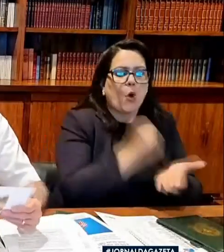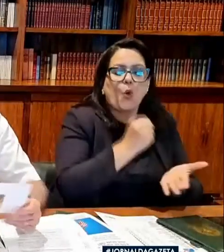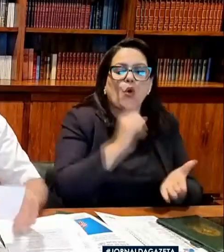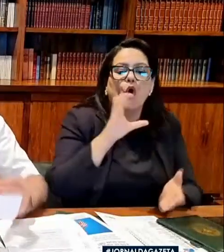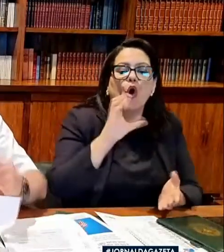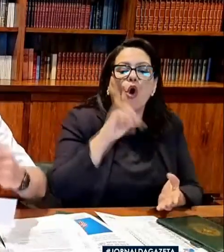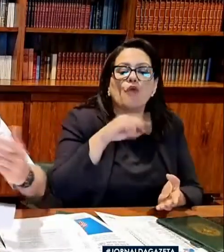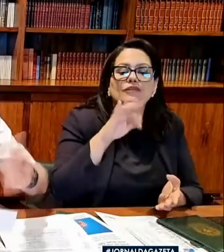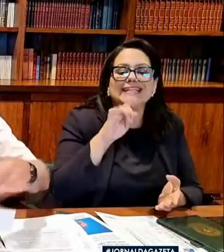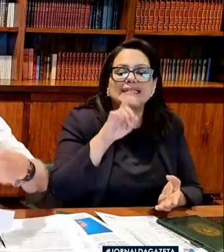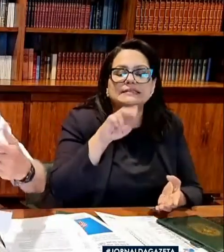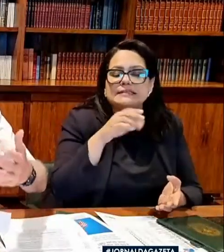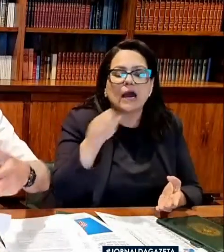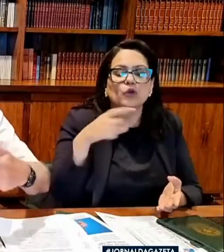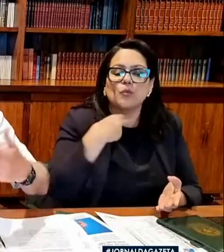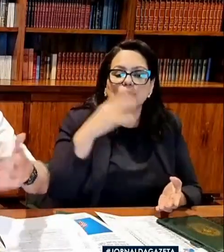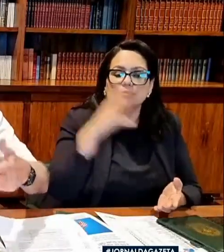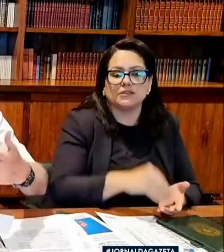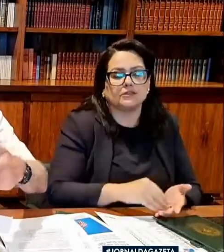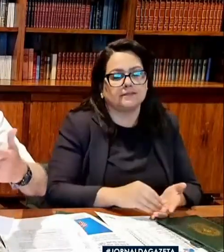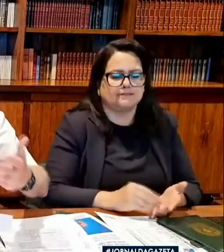confidencial. Né? Diz que